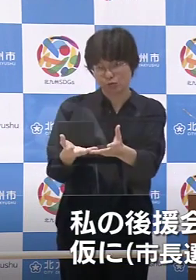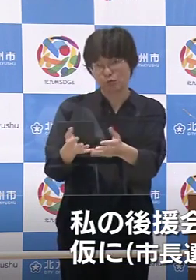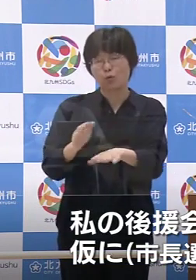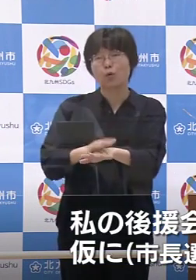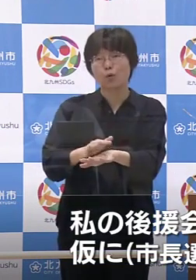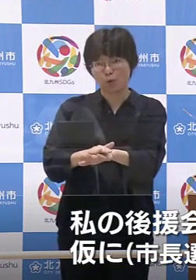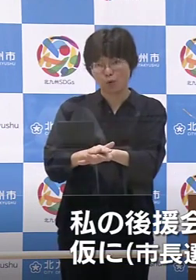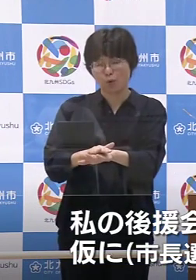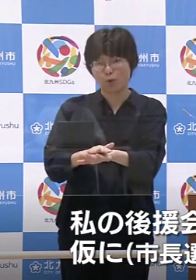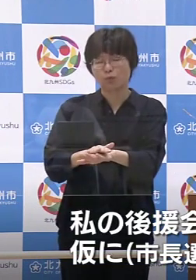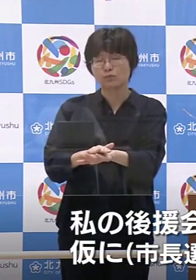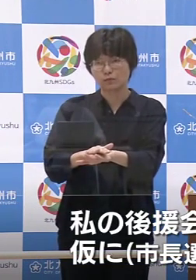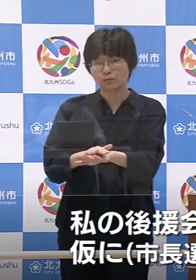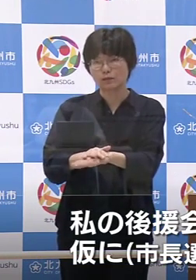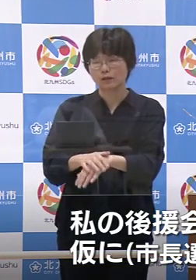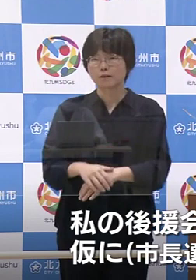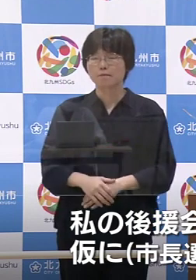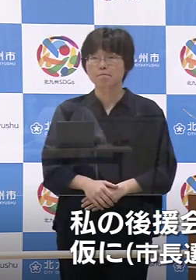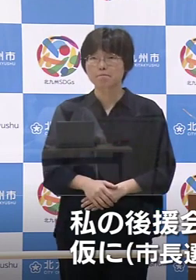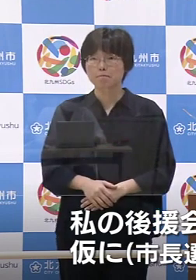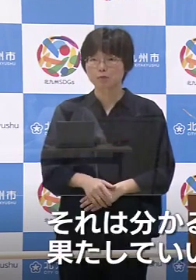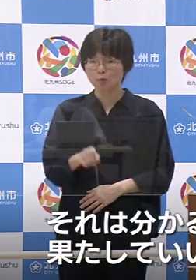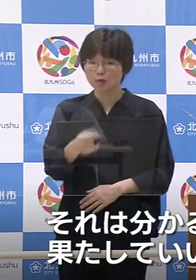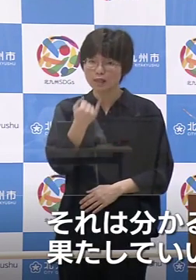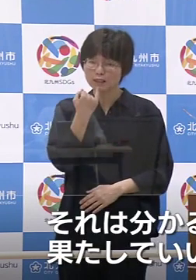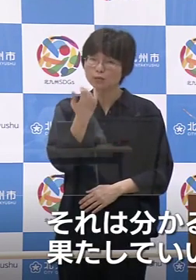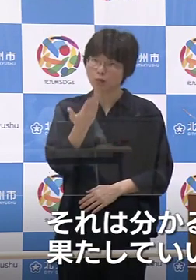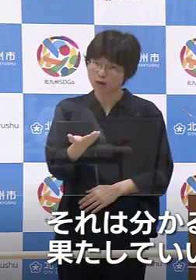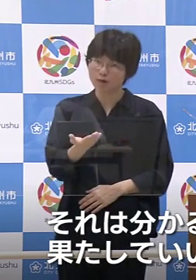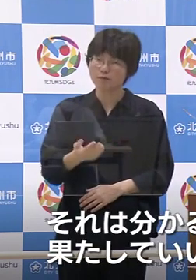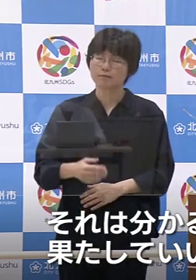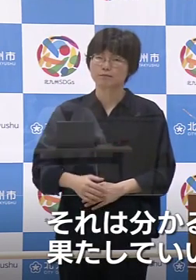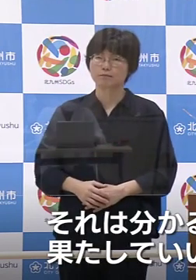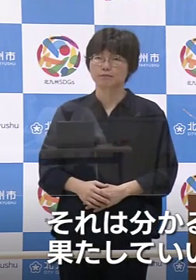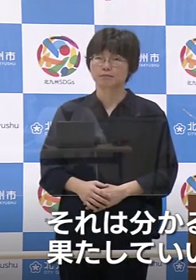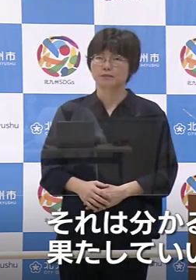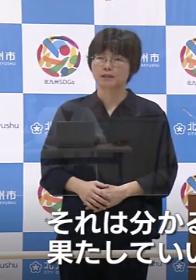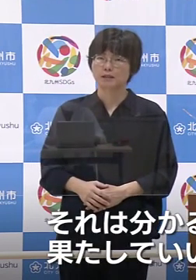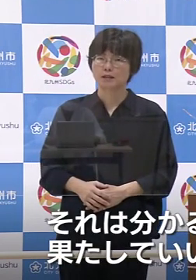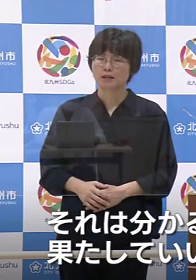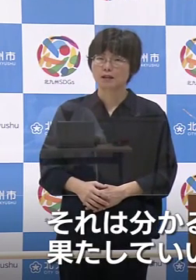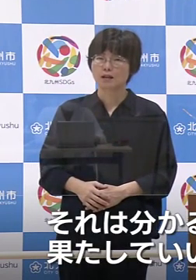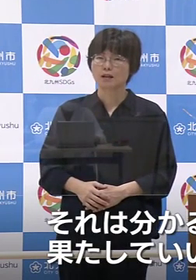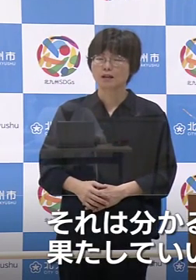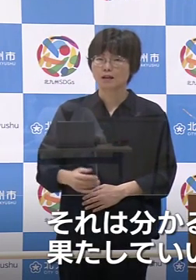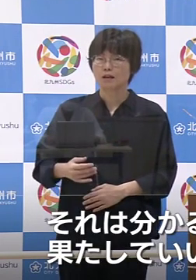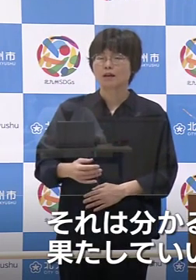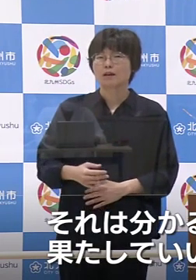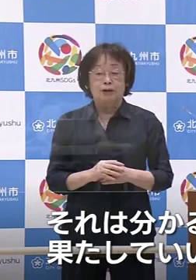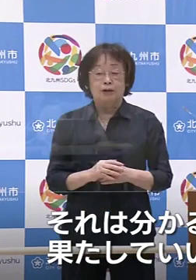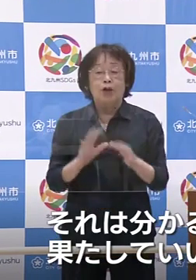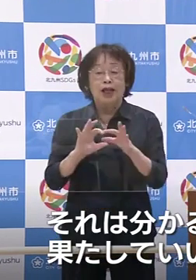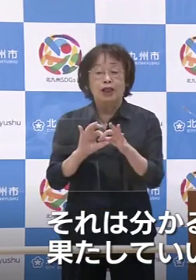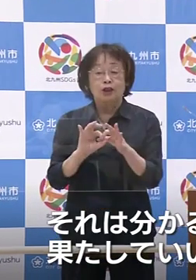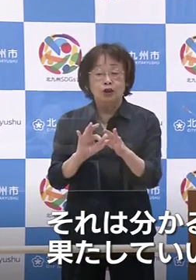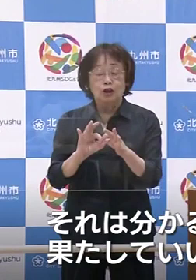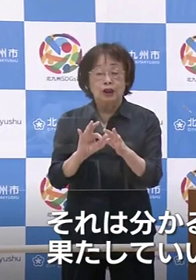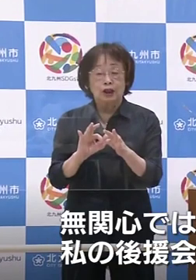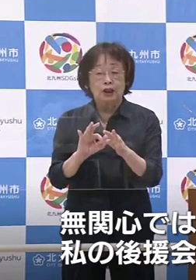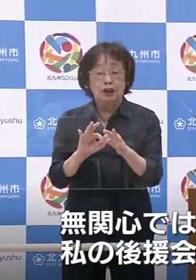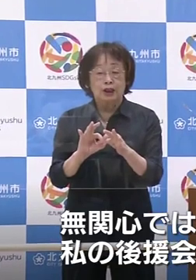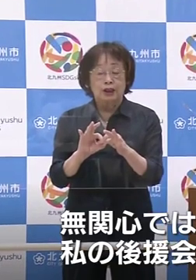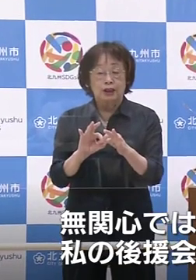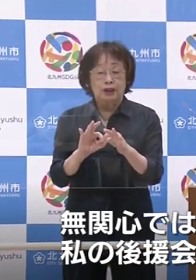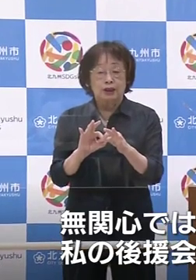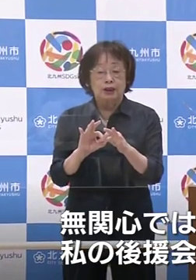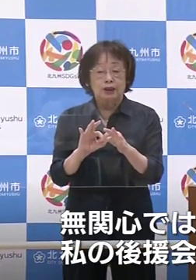あのわかるんだけれども果たしていいんだろうかとという声が非常に強くてですねあの無関心で